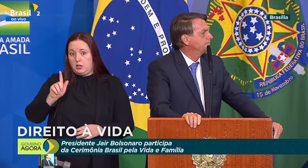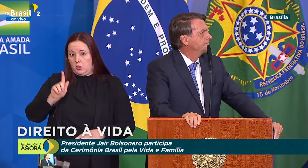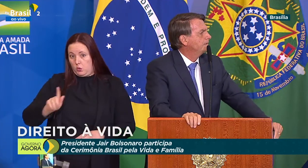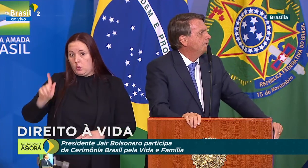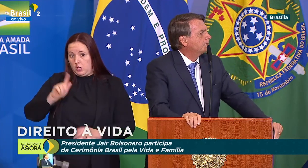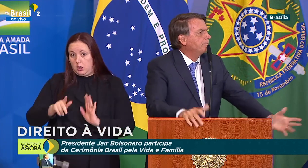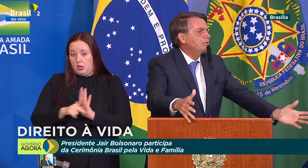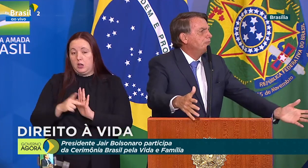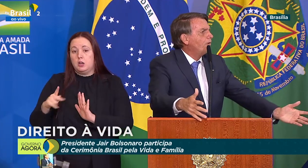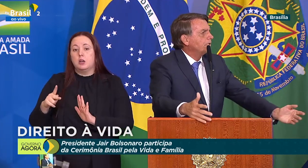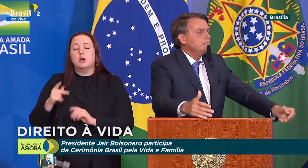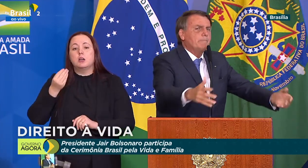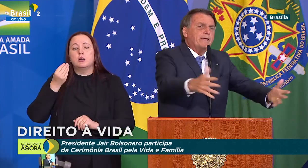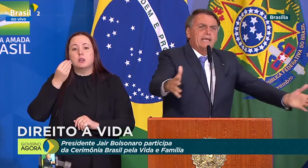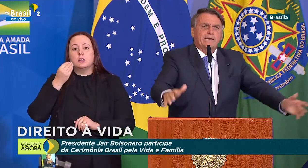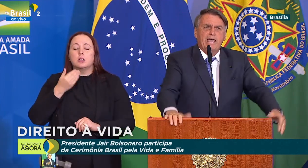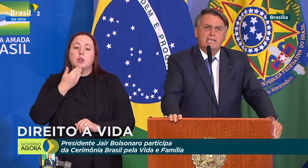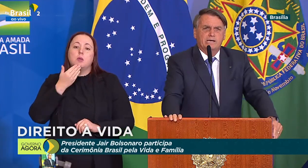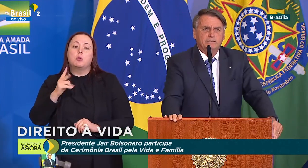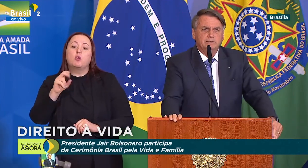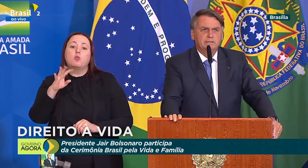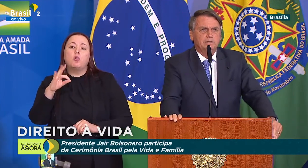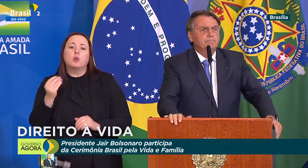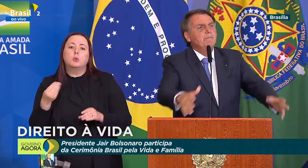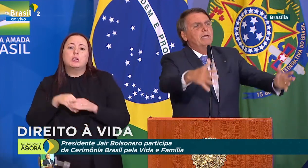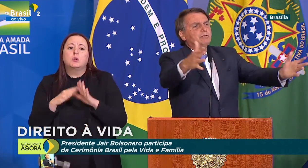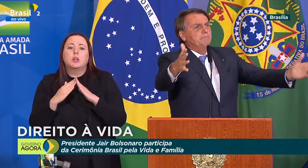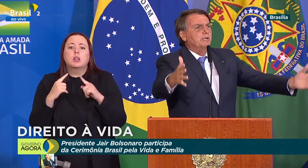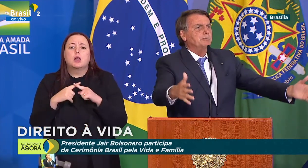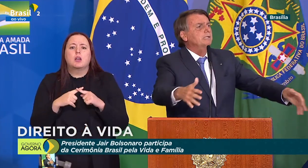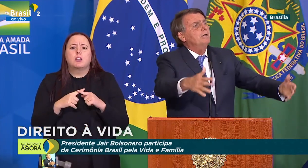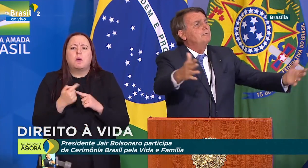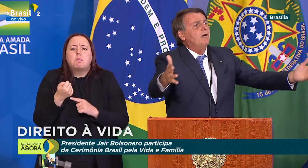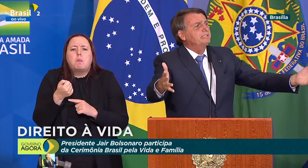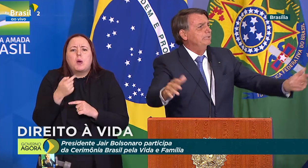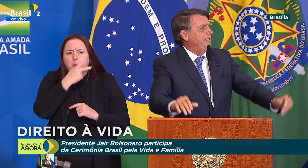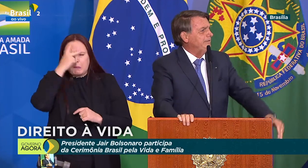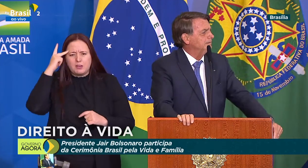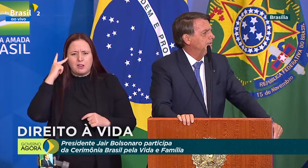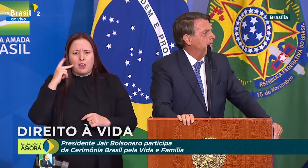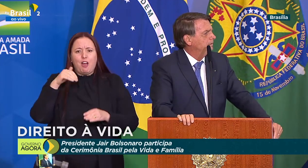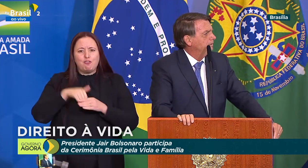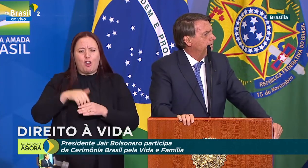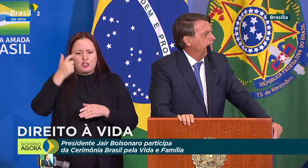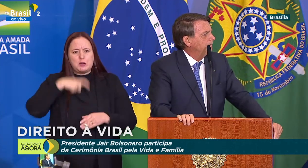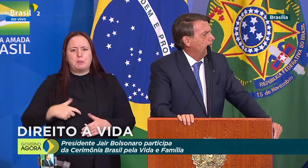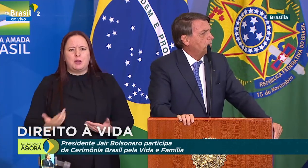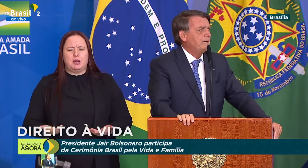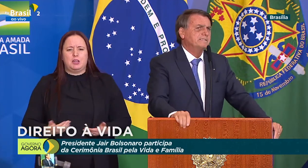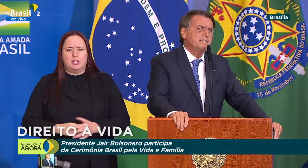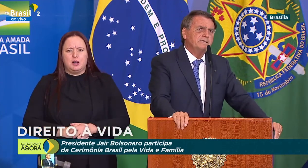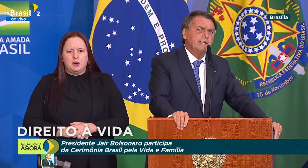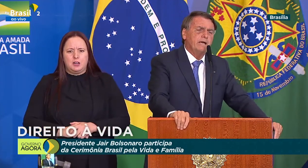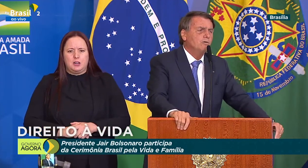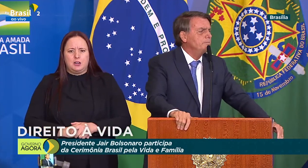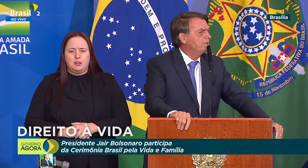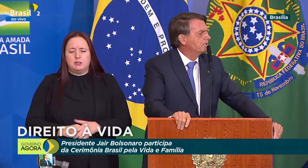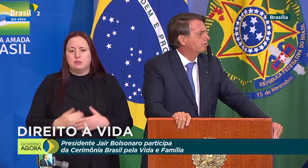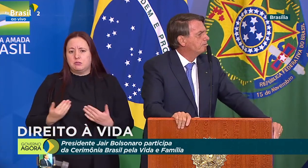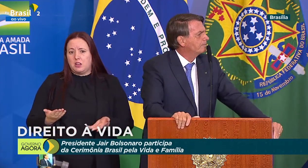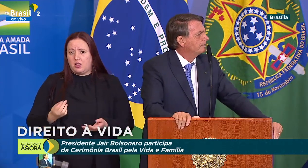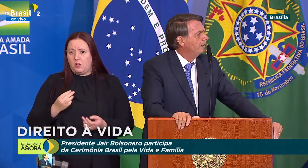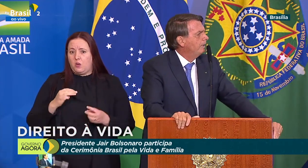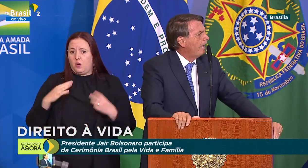Goiás que pediu o vosso uma pequena igreja primeiro de pessoa Vote em mim com essa